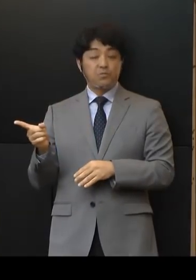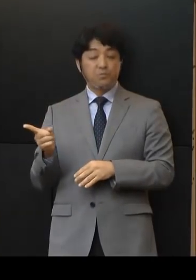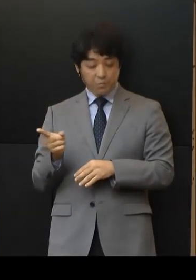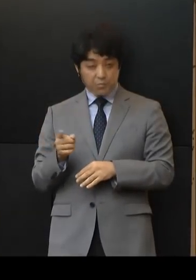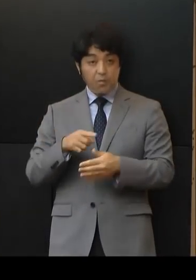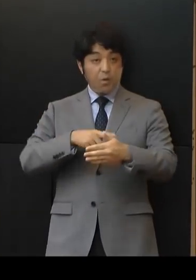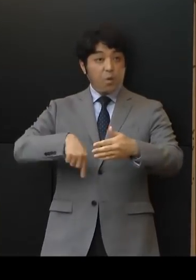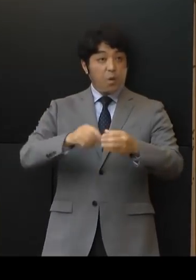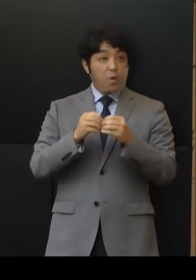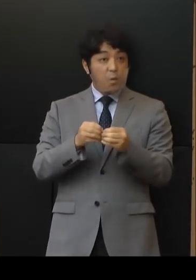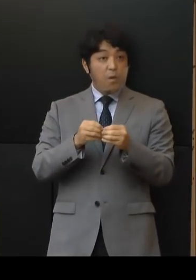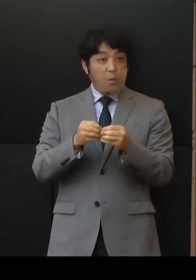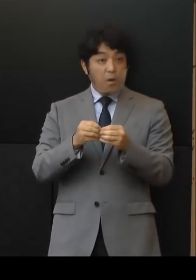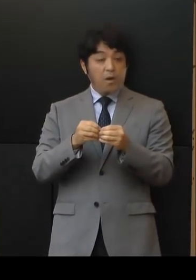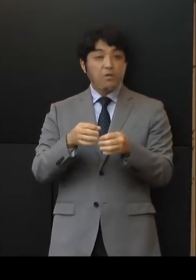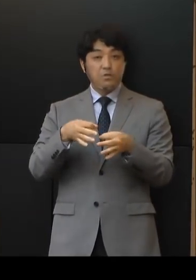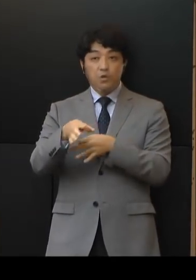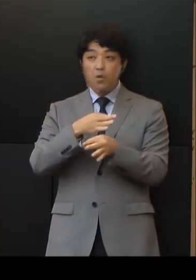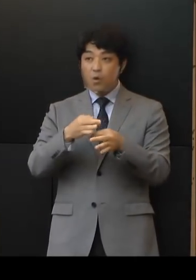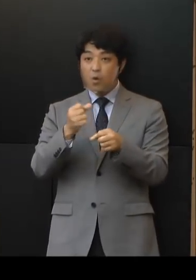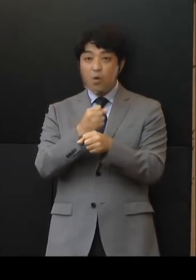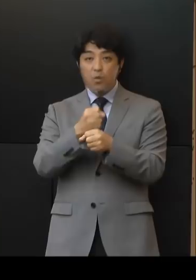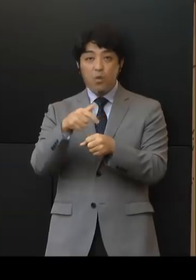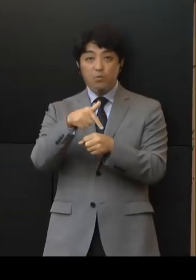商工労働部長から説明をいたします。